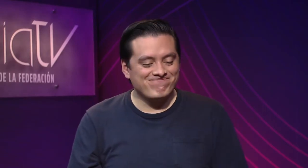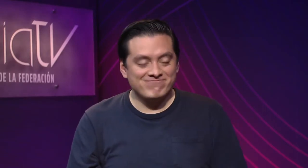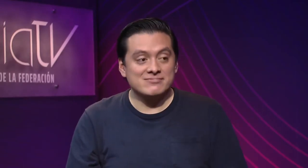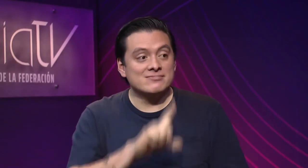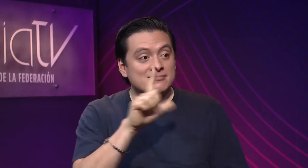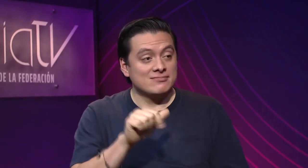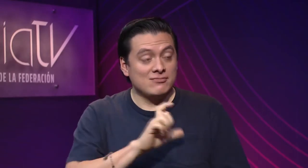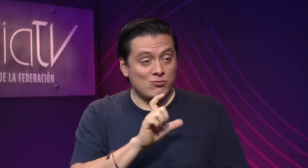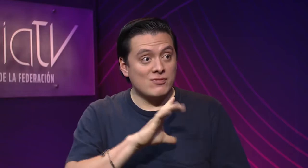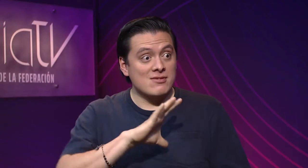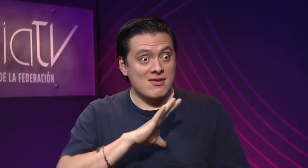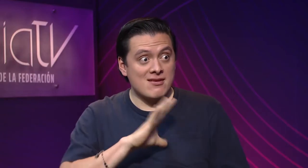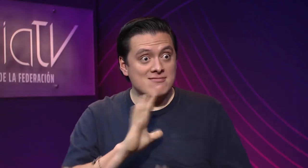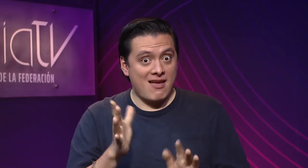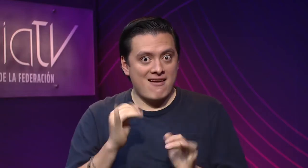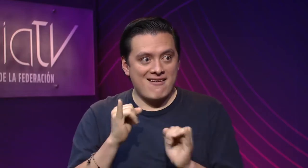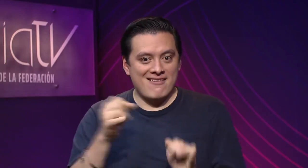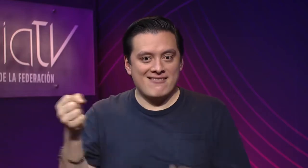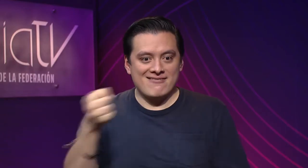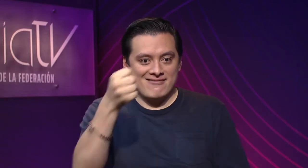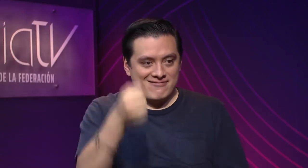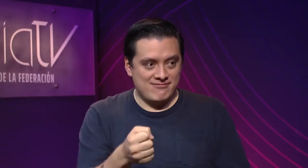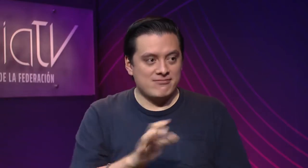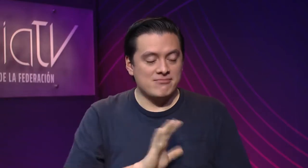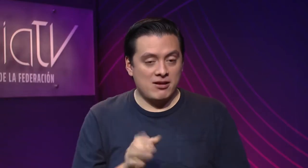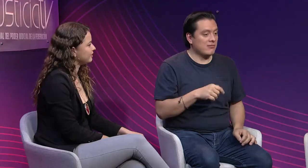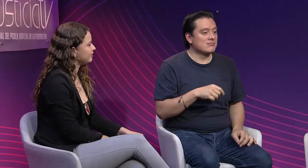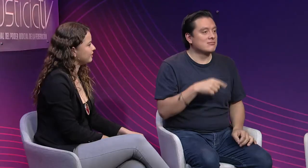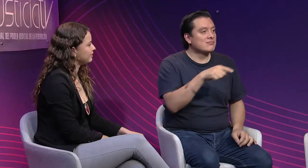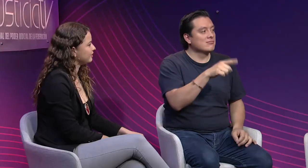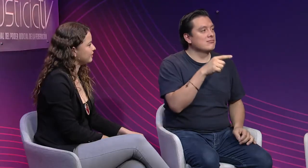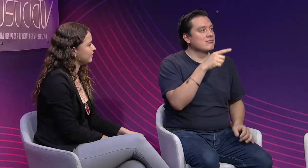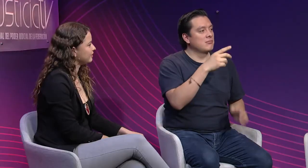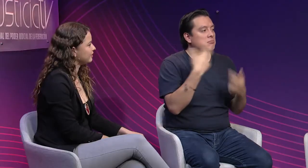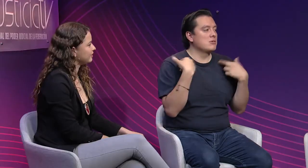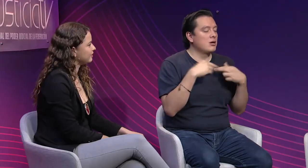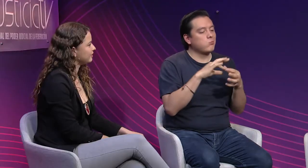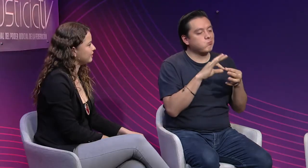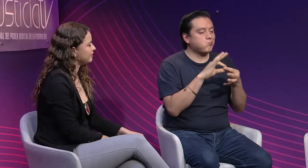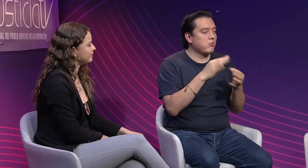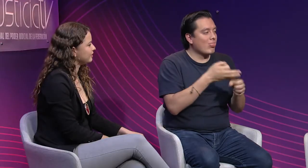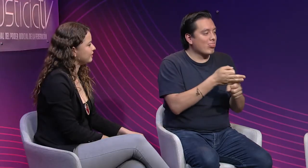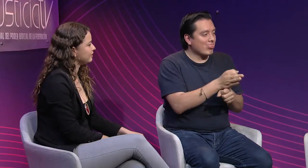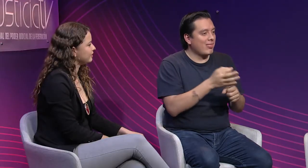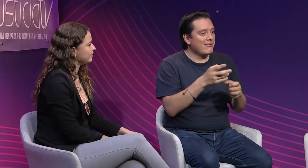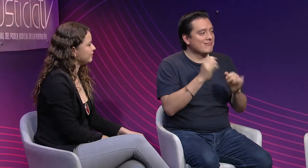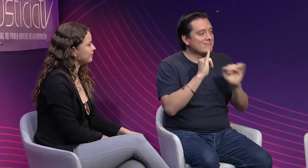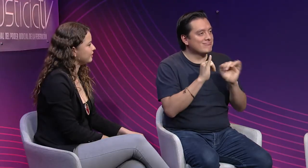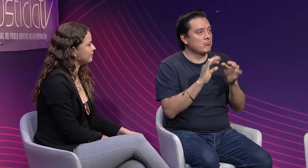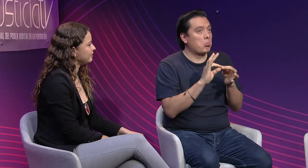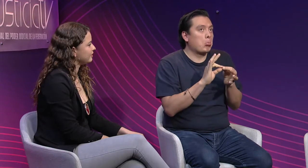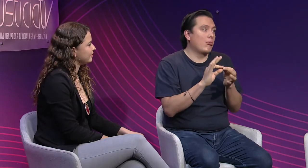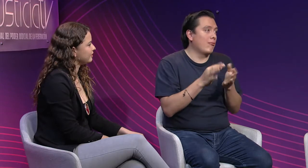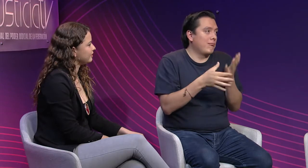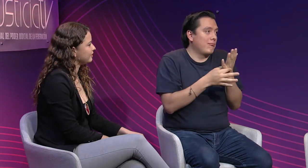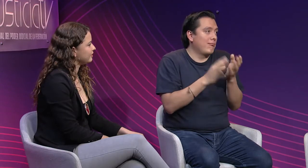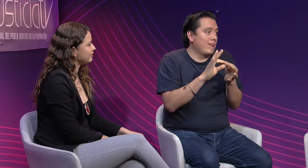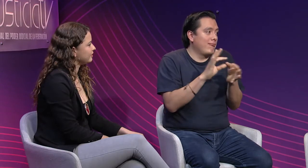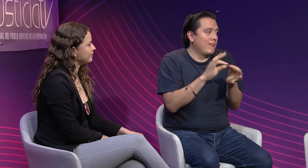sarcástico, todo el mundo se reía, ¿no? Y yo no me reía, porque no terminaba de entender qué era lo que pasaba. Cuando se incorporó el intérprete, pues